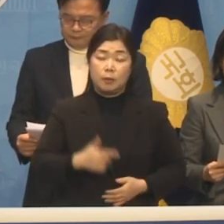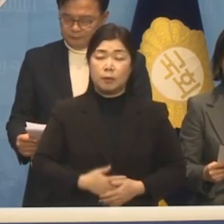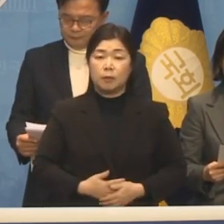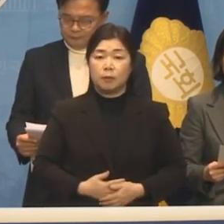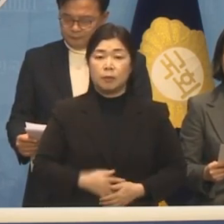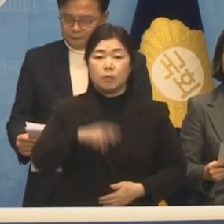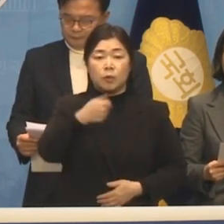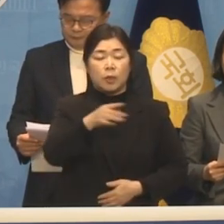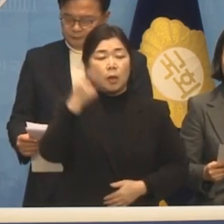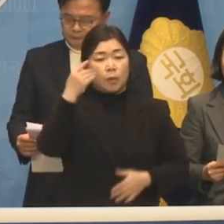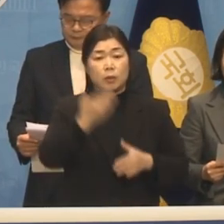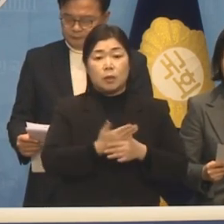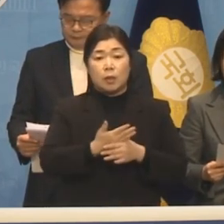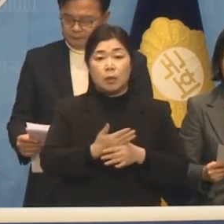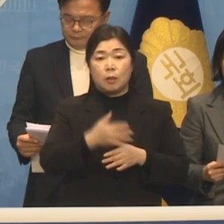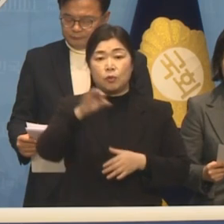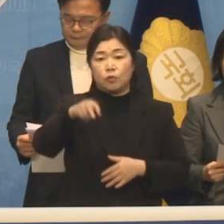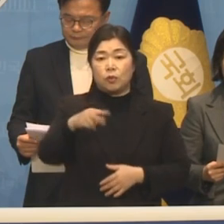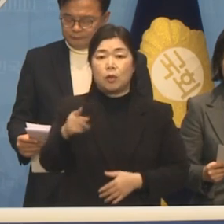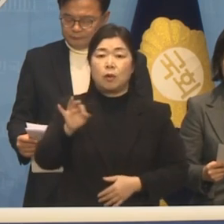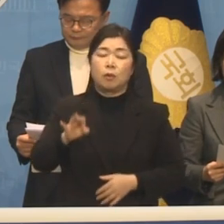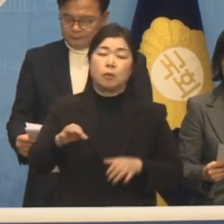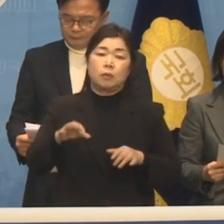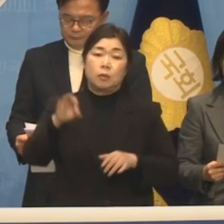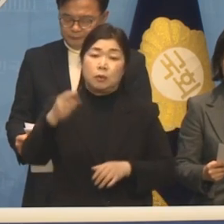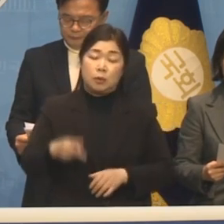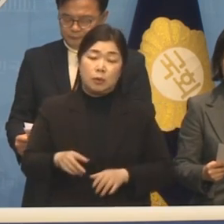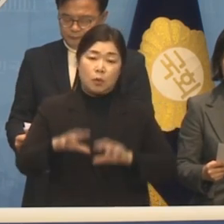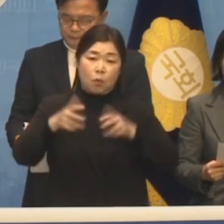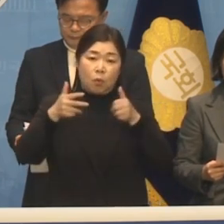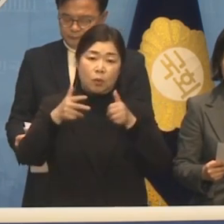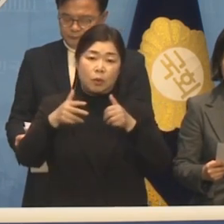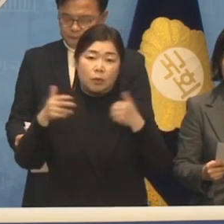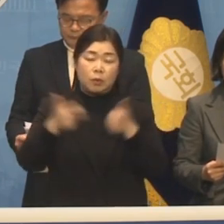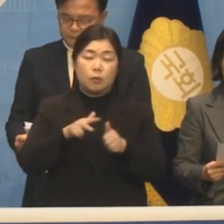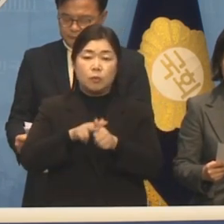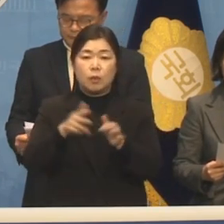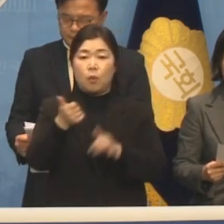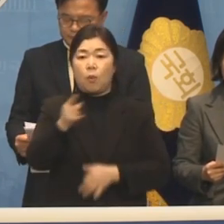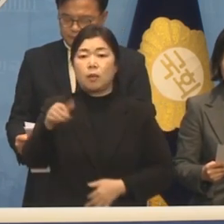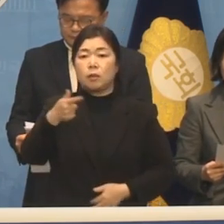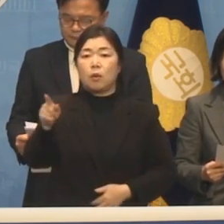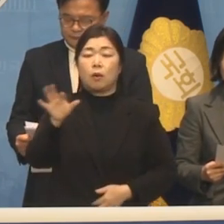박사 대전 유성을 국회의원 후보 황정아, 카이스트